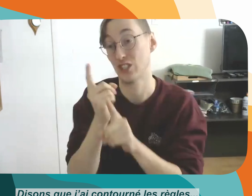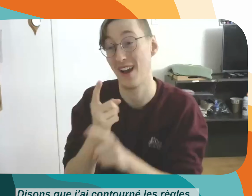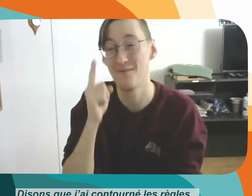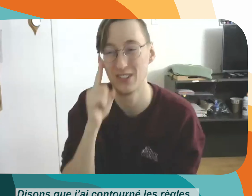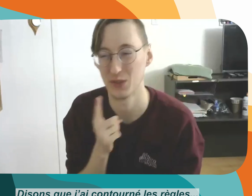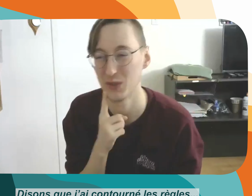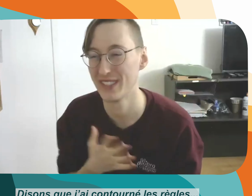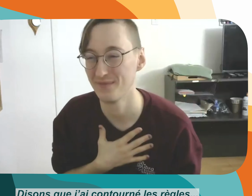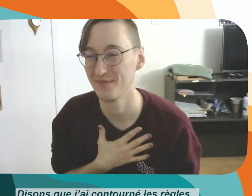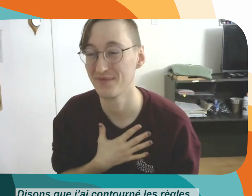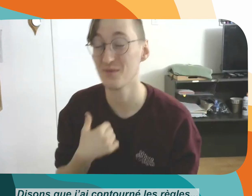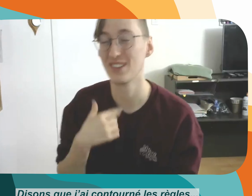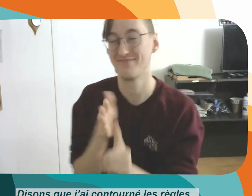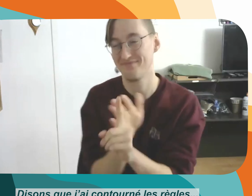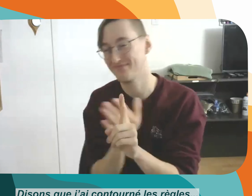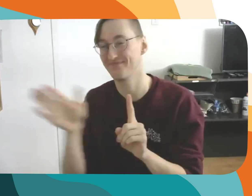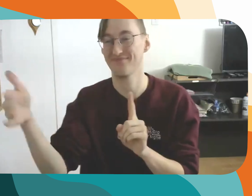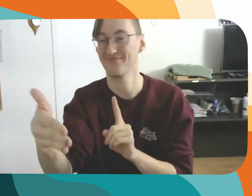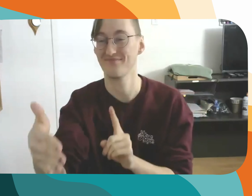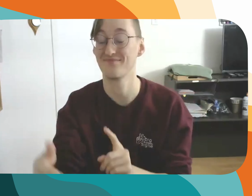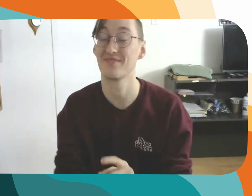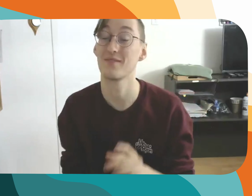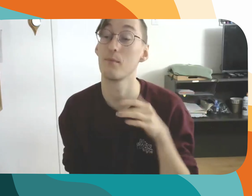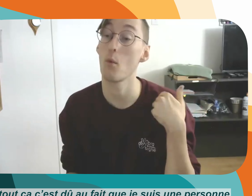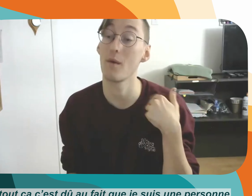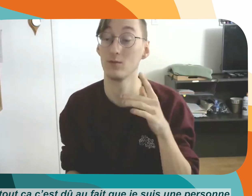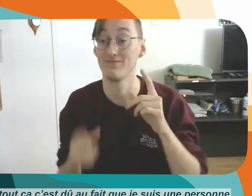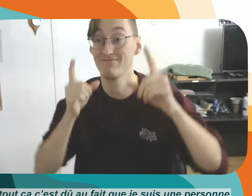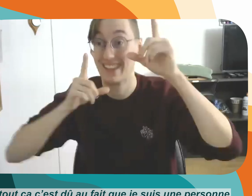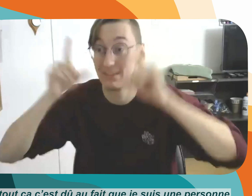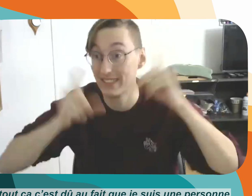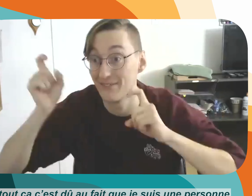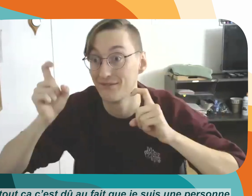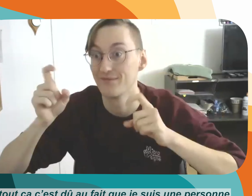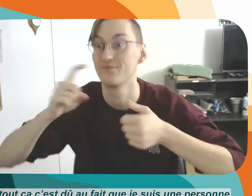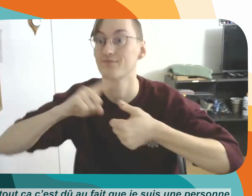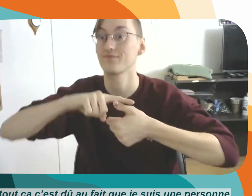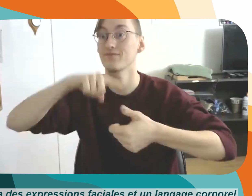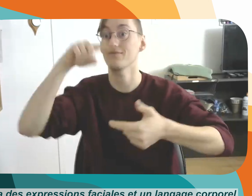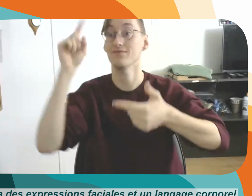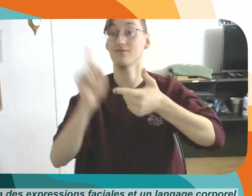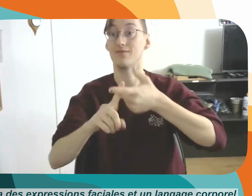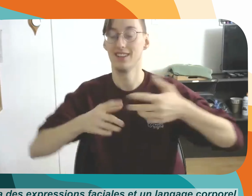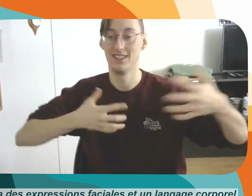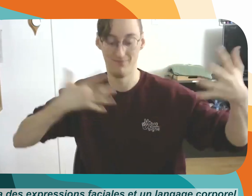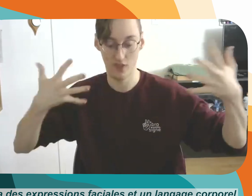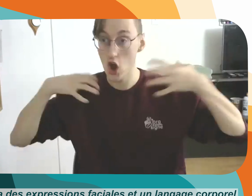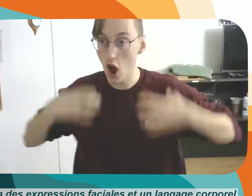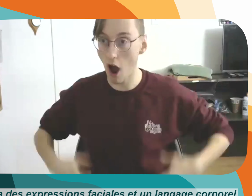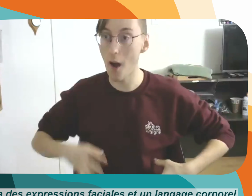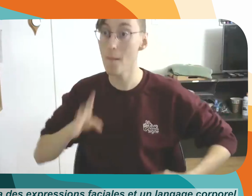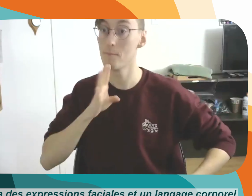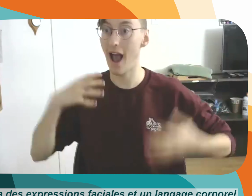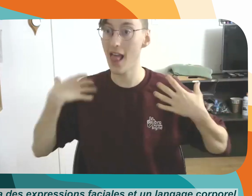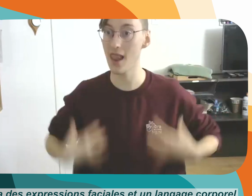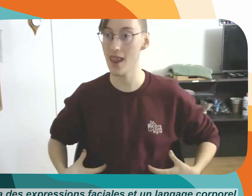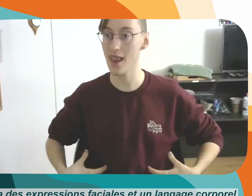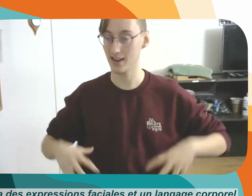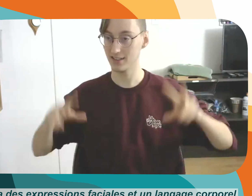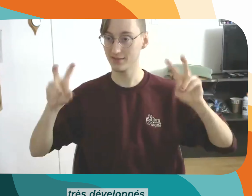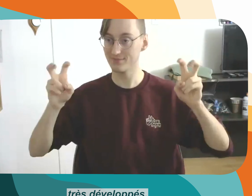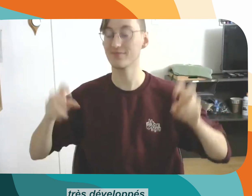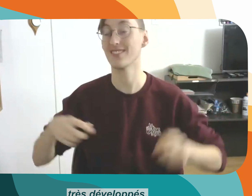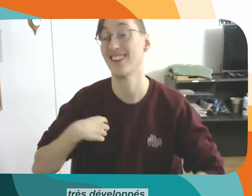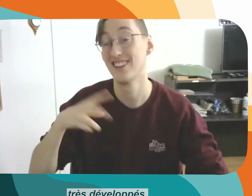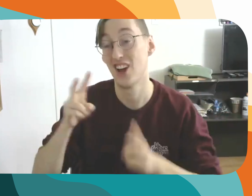que j'ai contourné les règles. Et tout ça, c'est dû au fait que je suis une personne qui a des expressions faciales et un langage